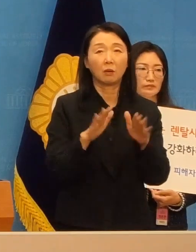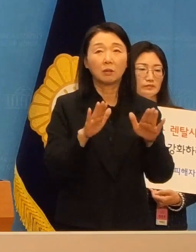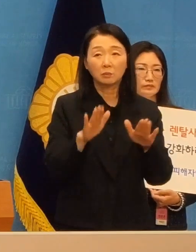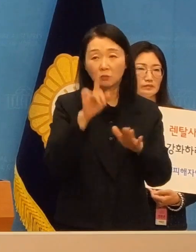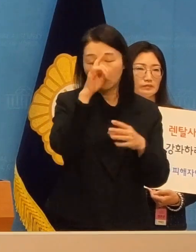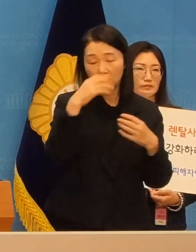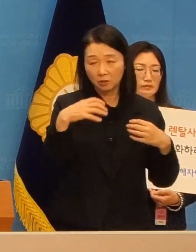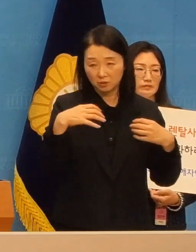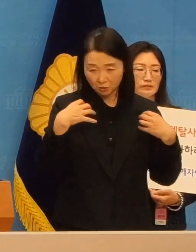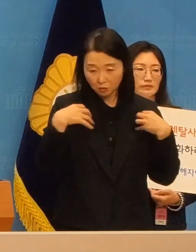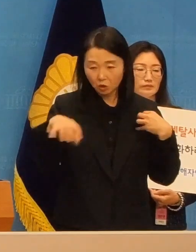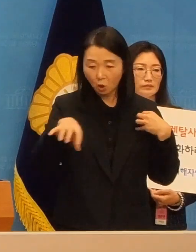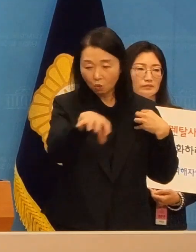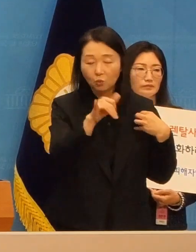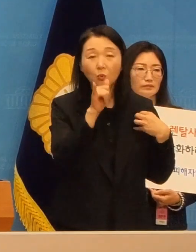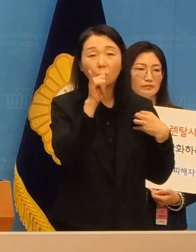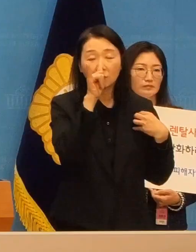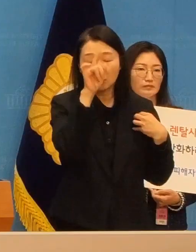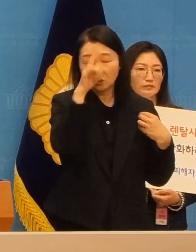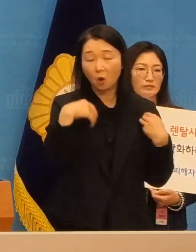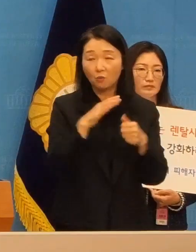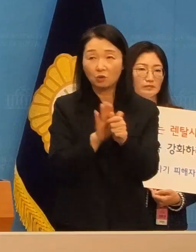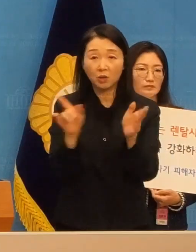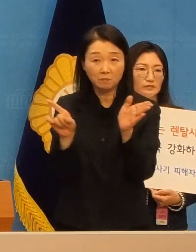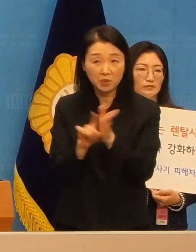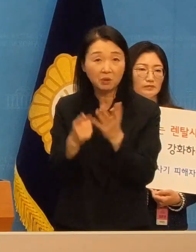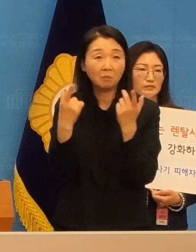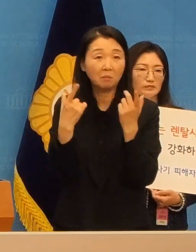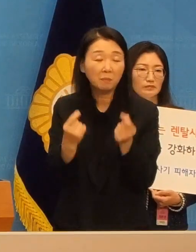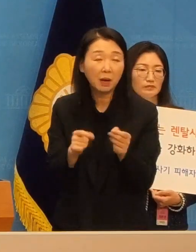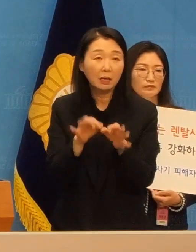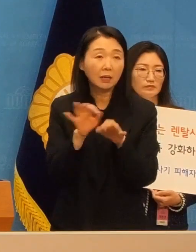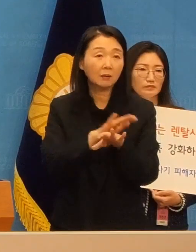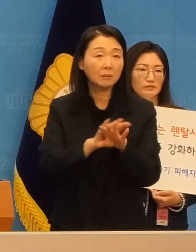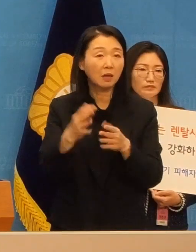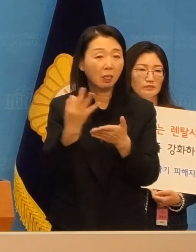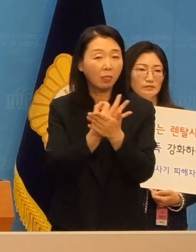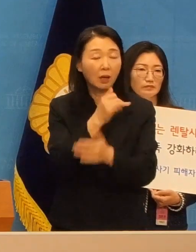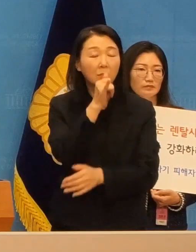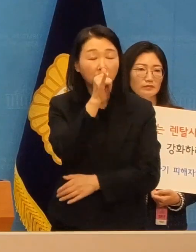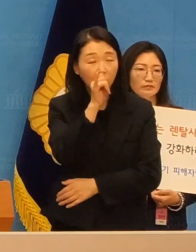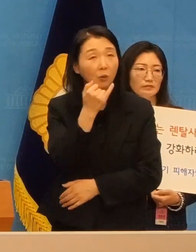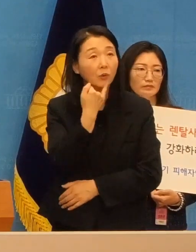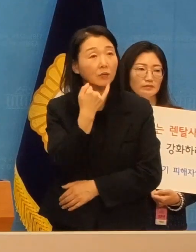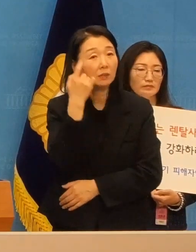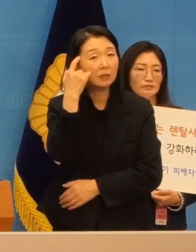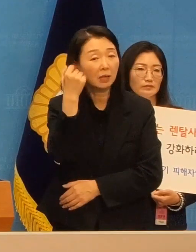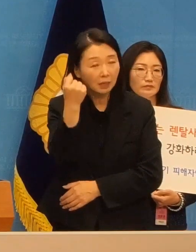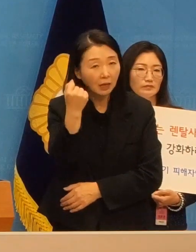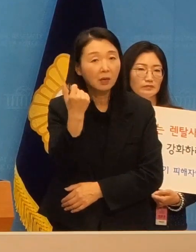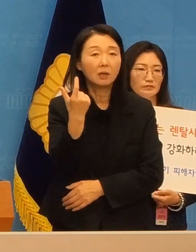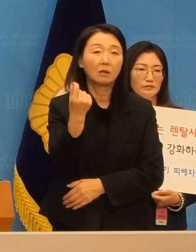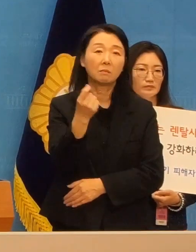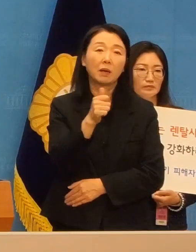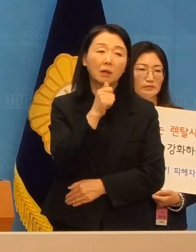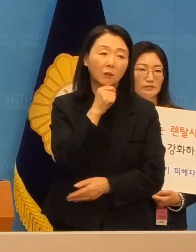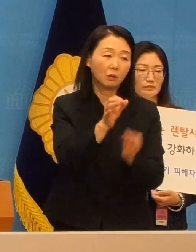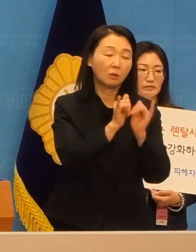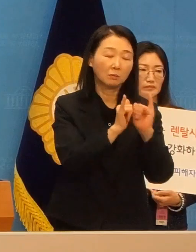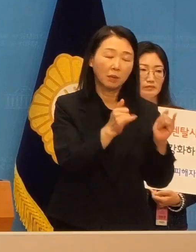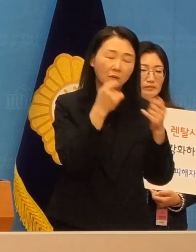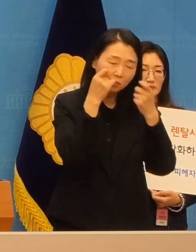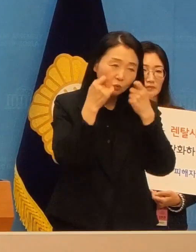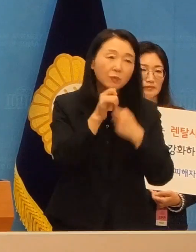전국 곳곳에서 정부 지원이라 믿었다, 가게만 잘 되면 괜찮을 줄 알았다던 소상공인들의